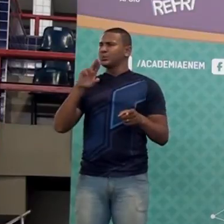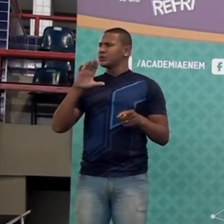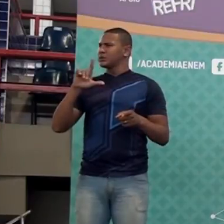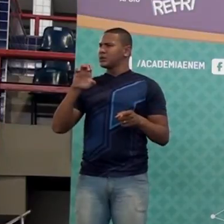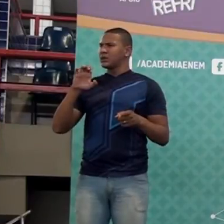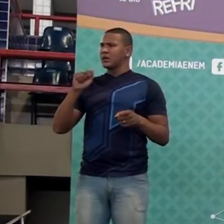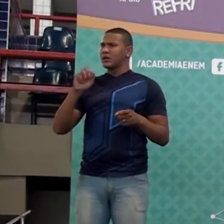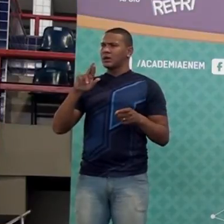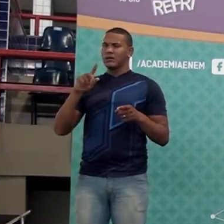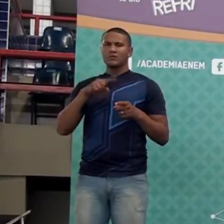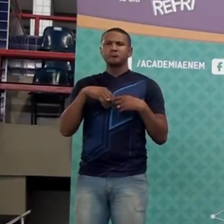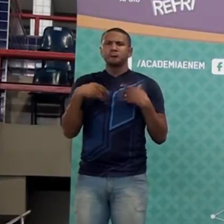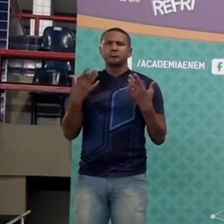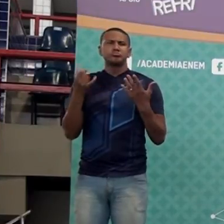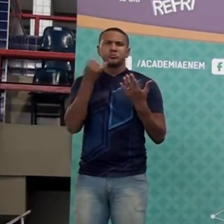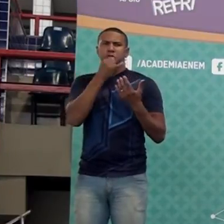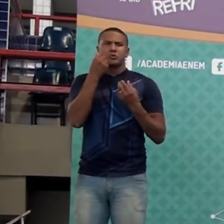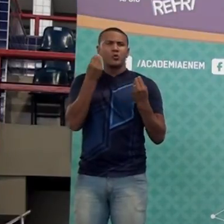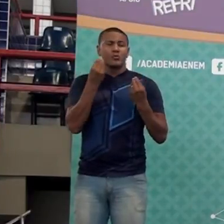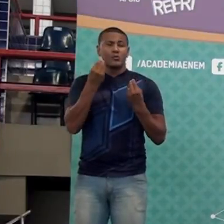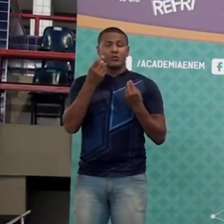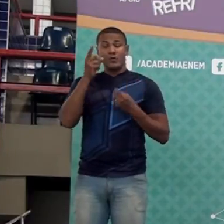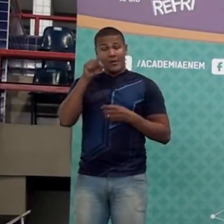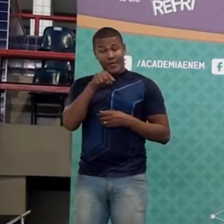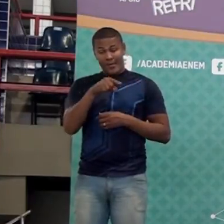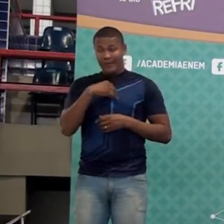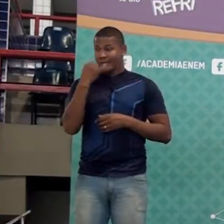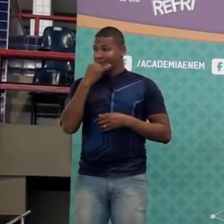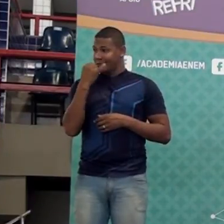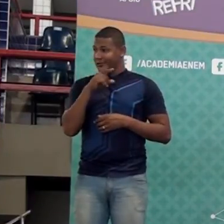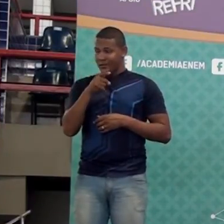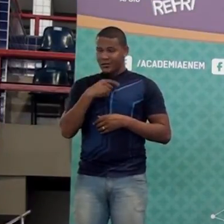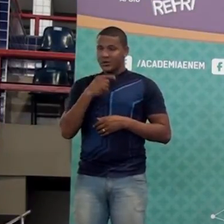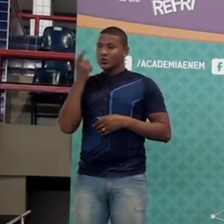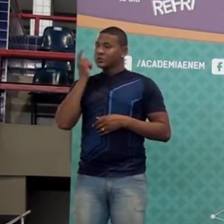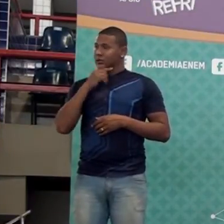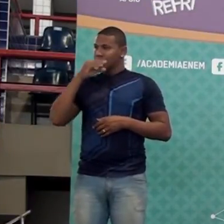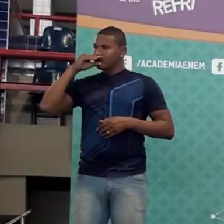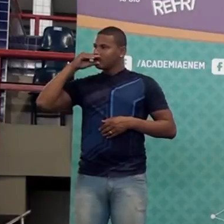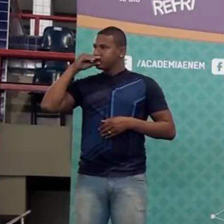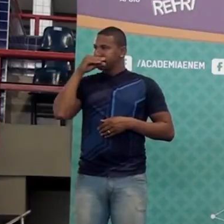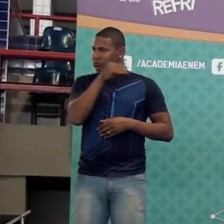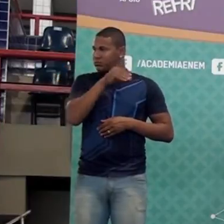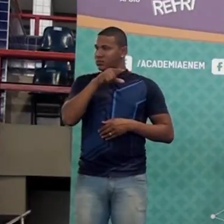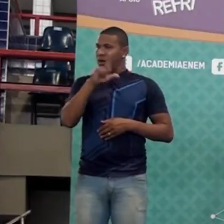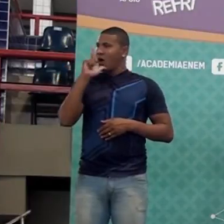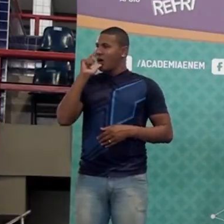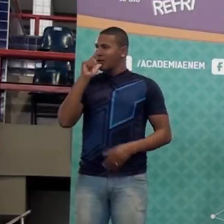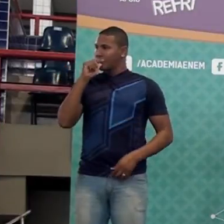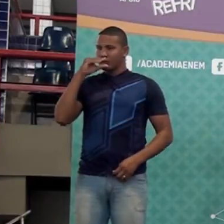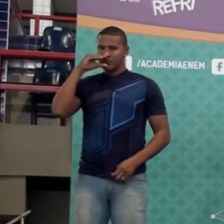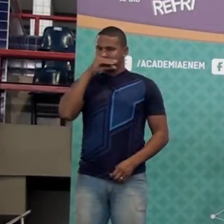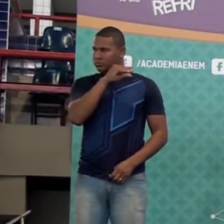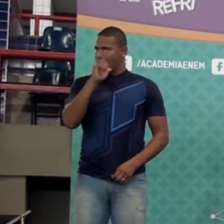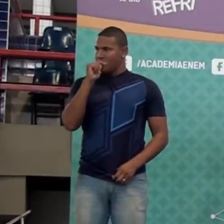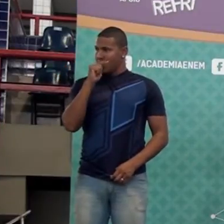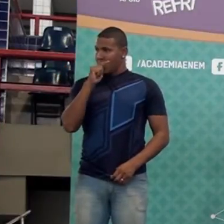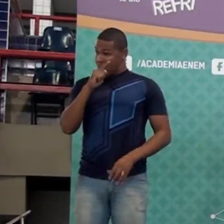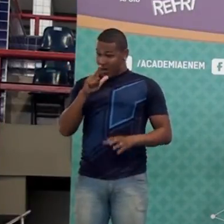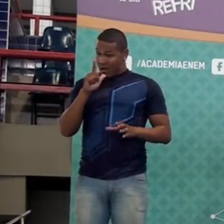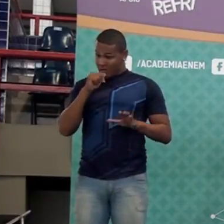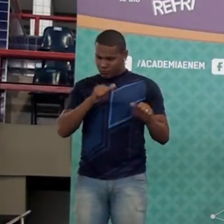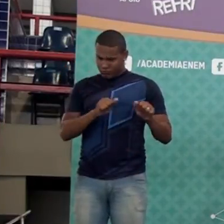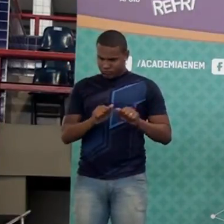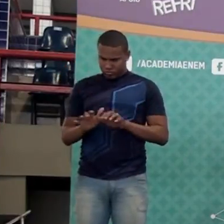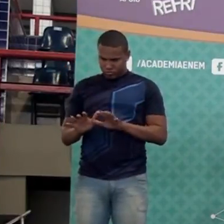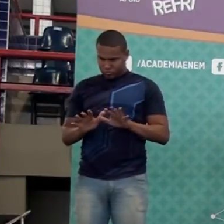liberada, ela aquece a água, transforma a água para o estado de vapor. Esse vapor movimenta as